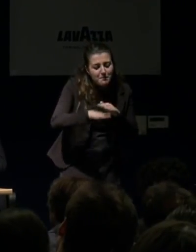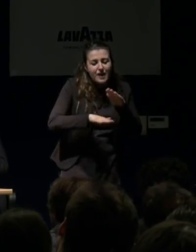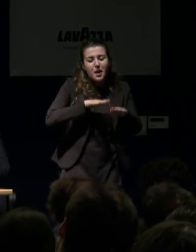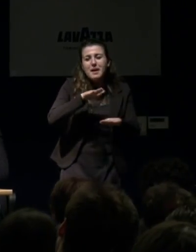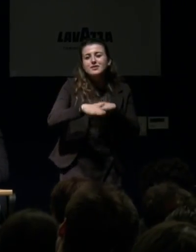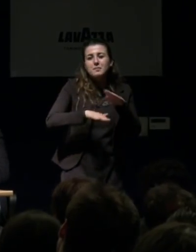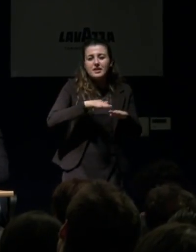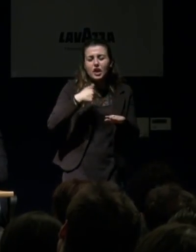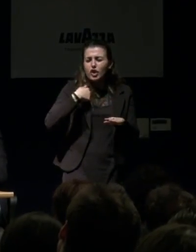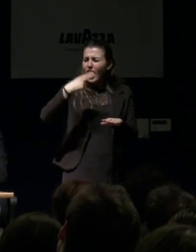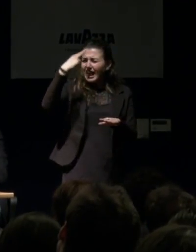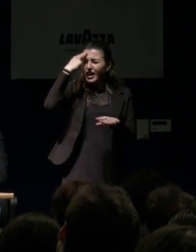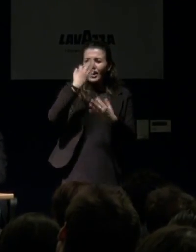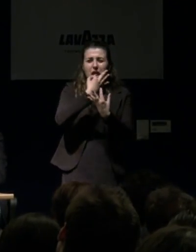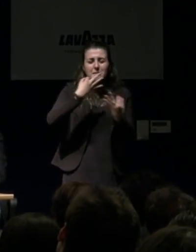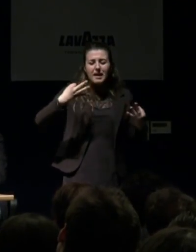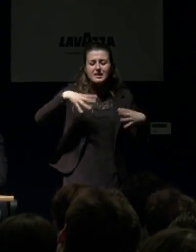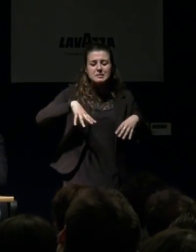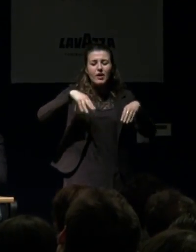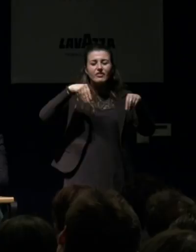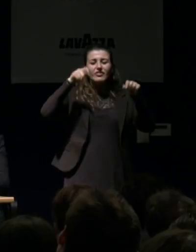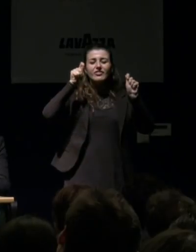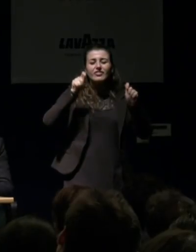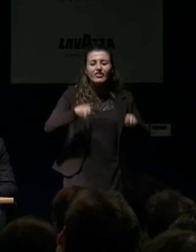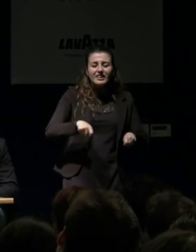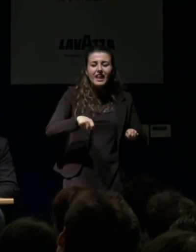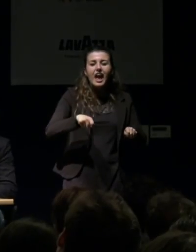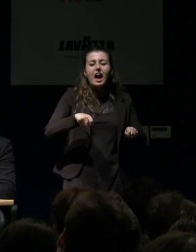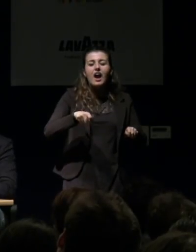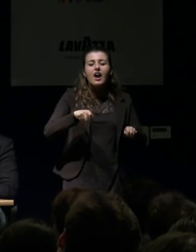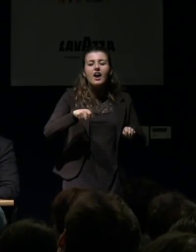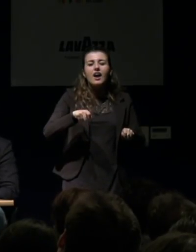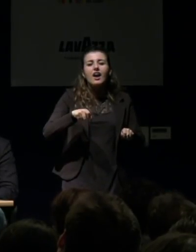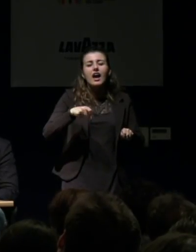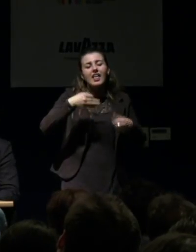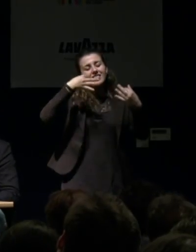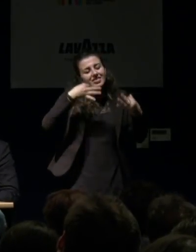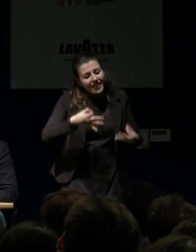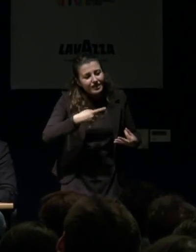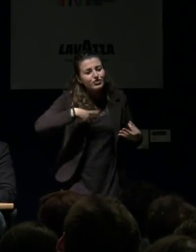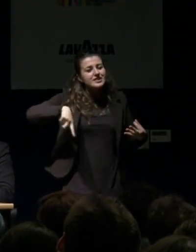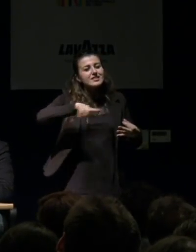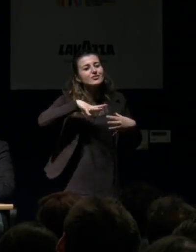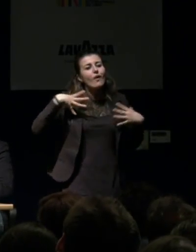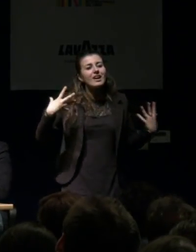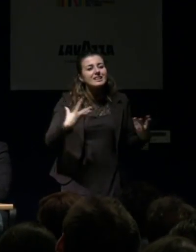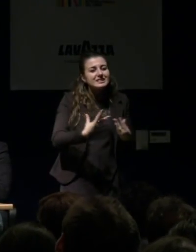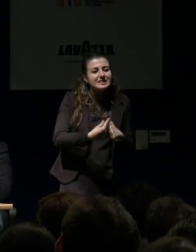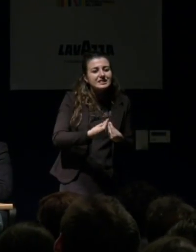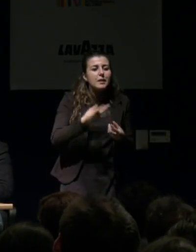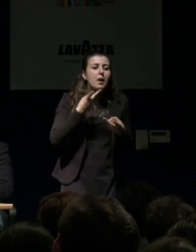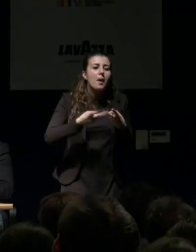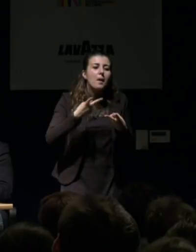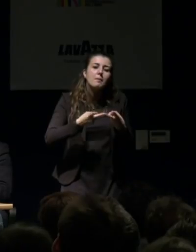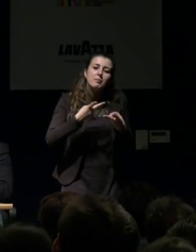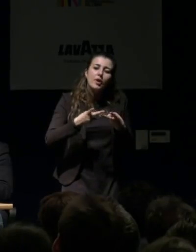io ricordo che era nato diciamo da abbiamo deciso di provare a